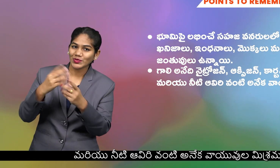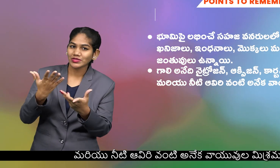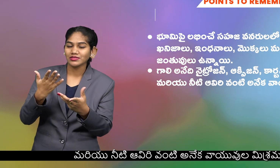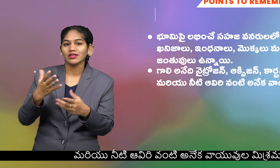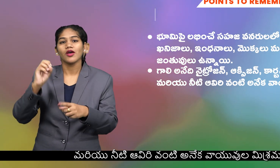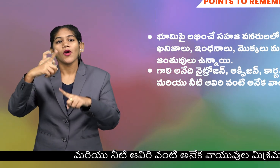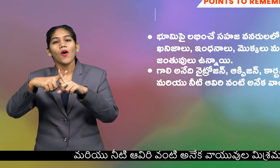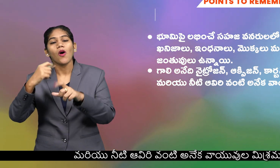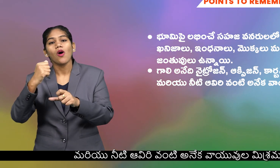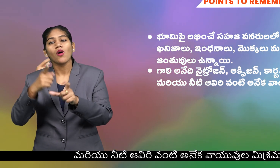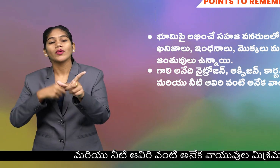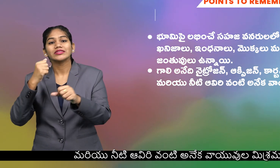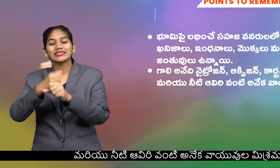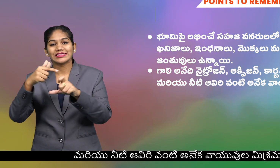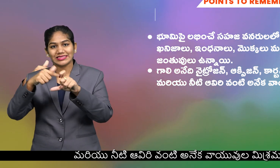వాయువుల మిశ్రమం.